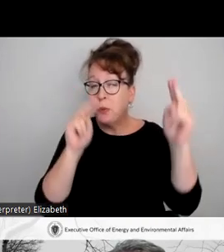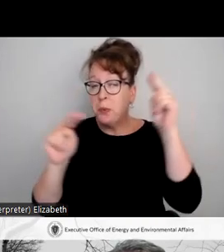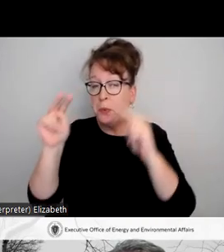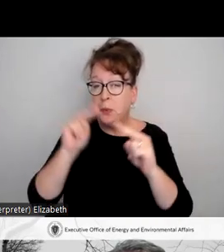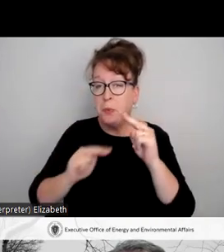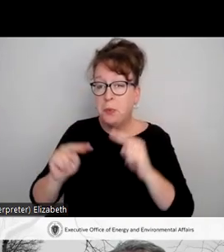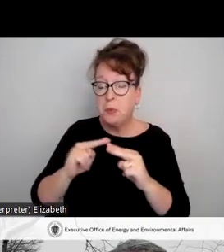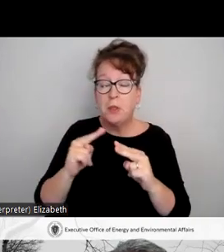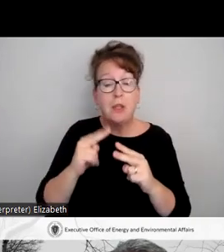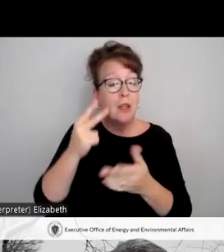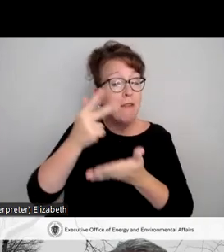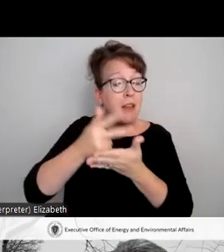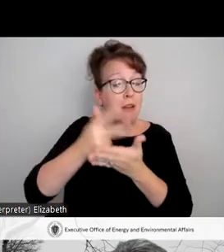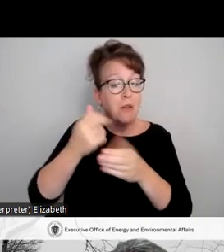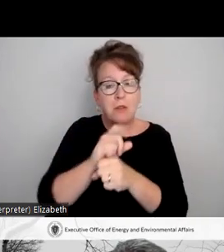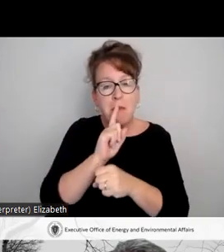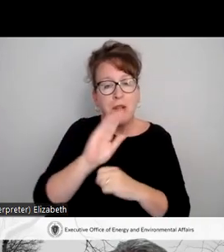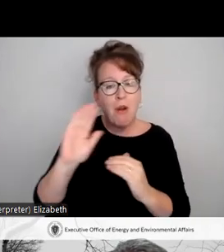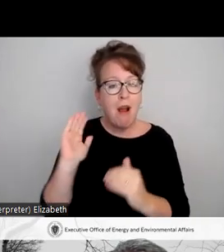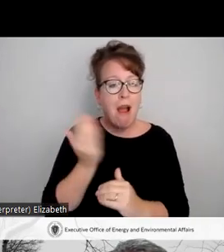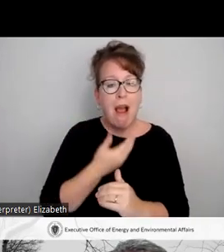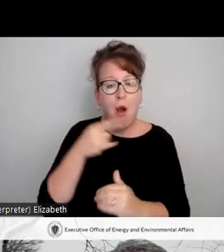eh estamos tratando